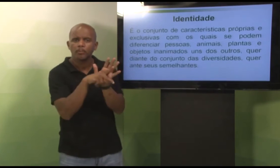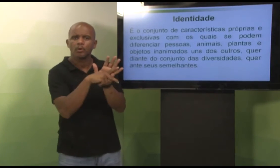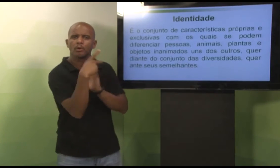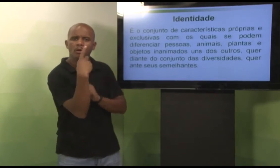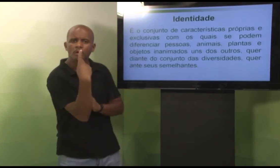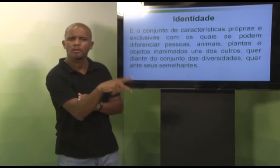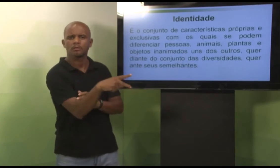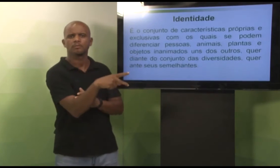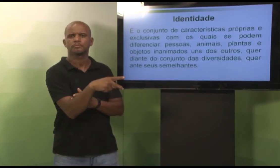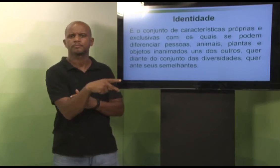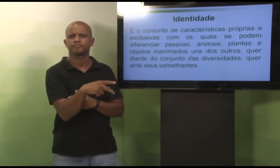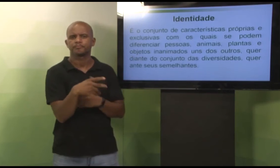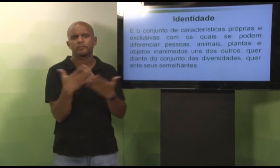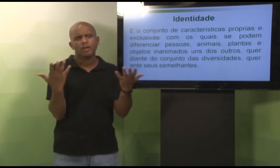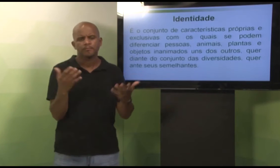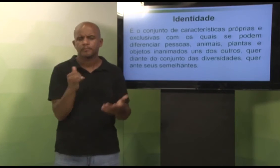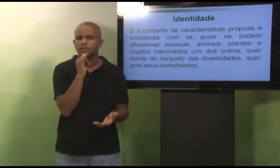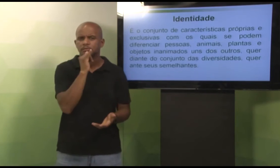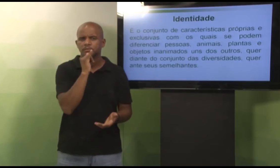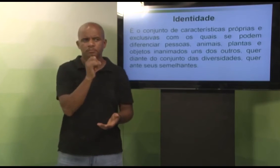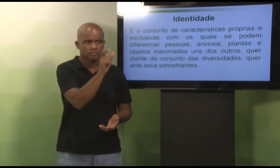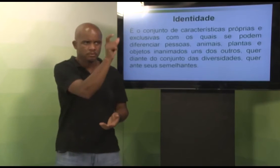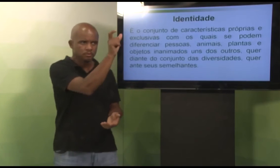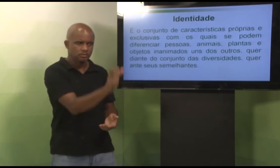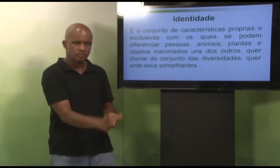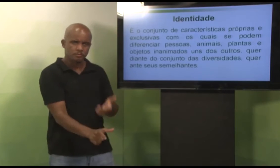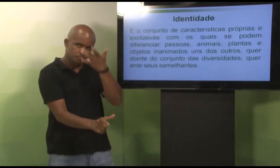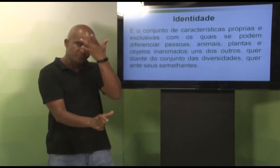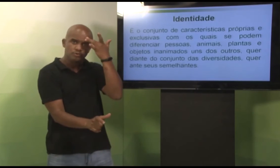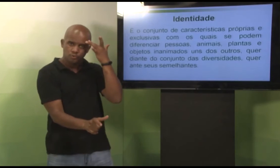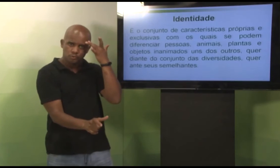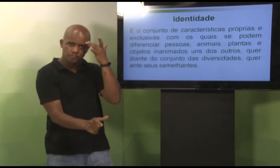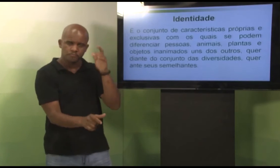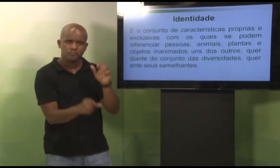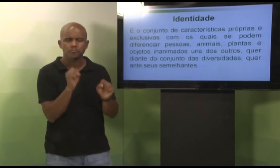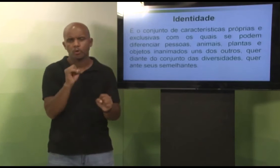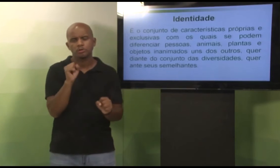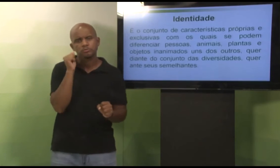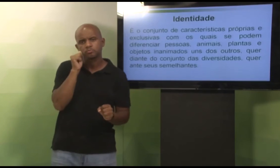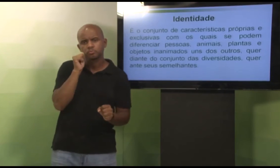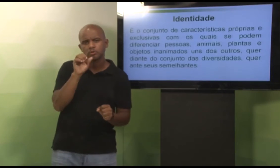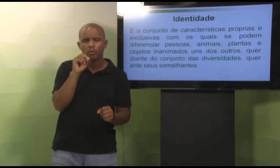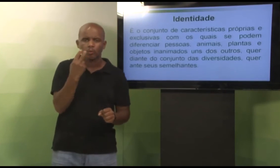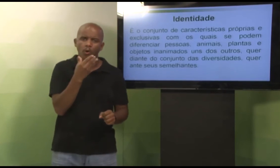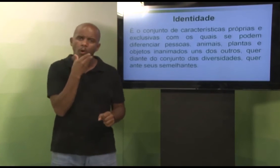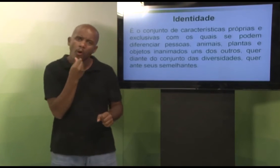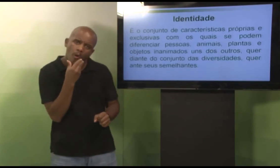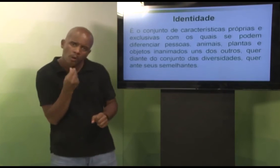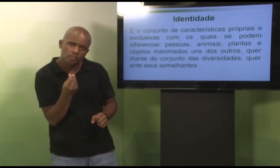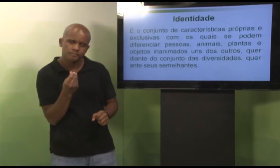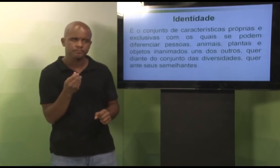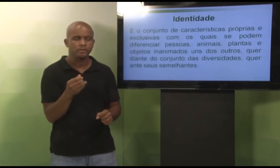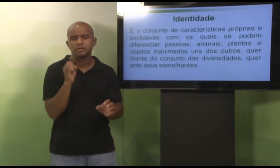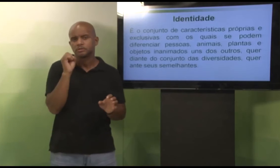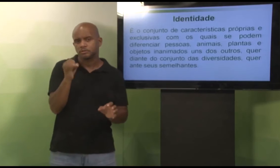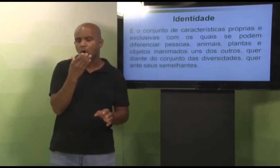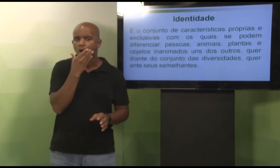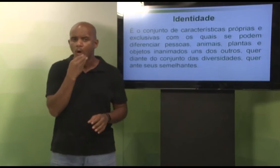Identidade são as características de uma determinada pessoa. Pode ser homem,